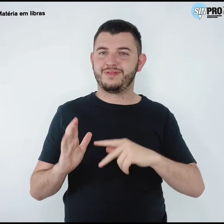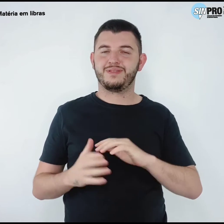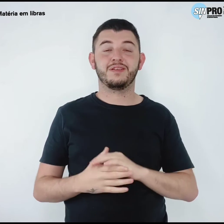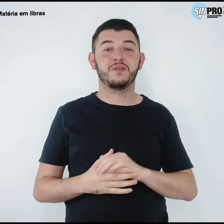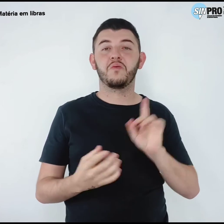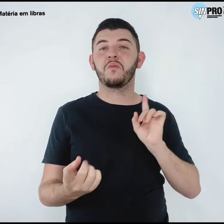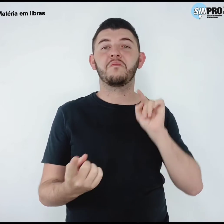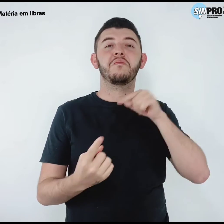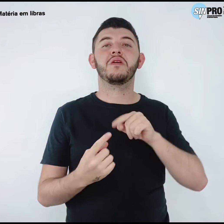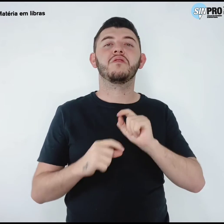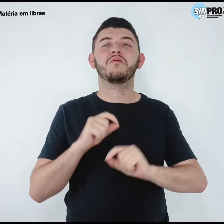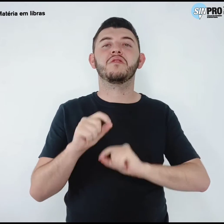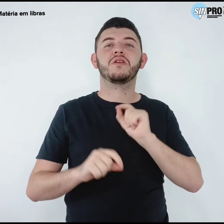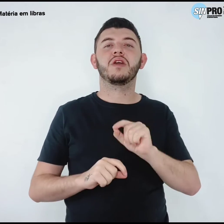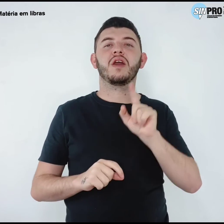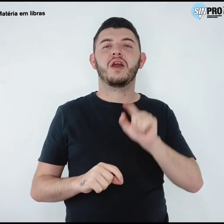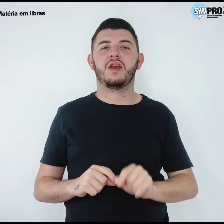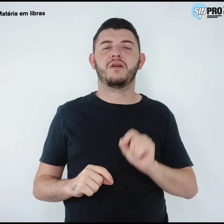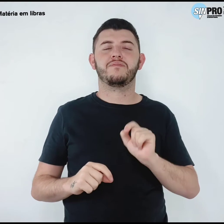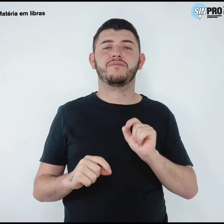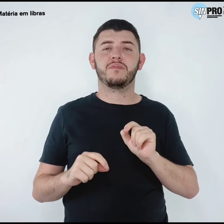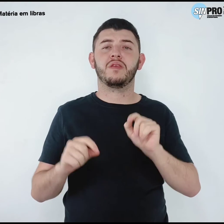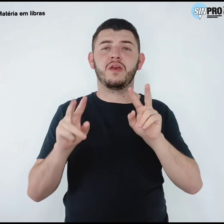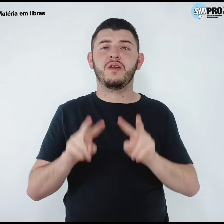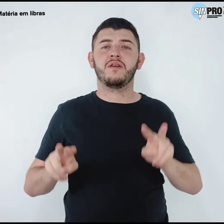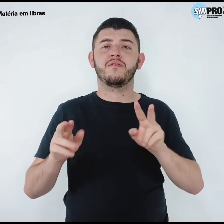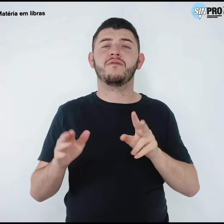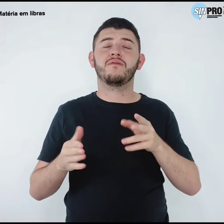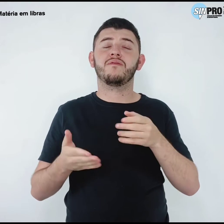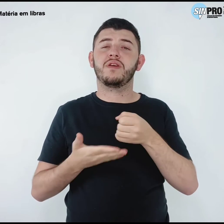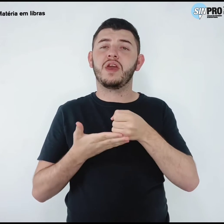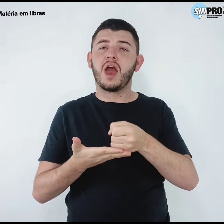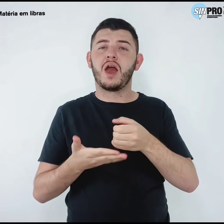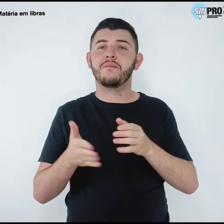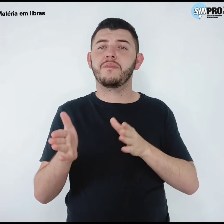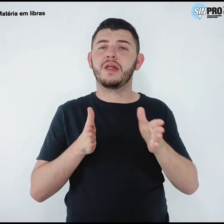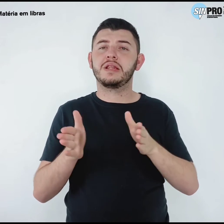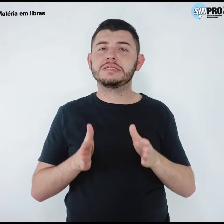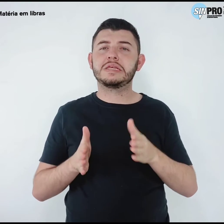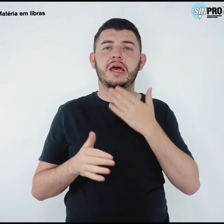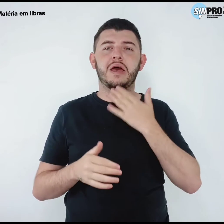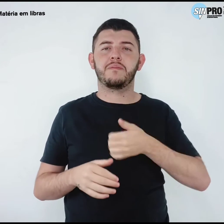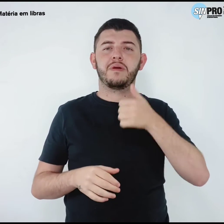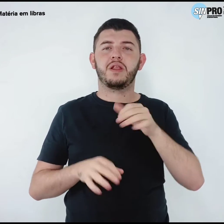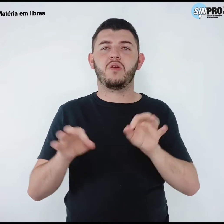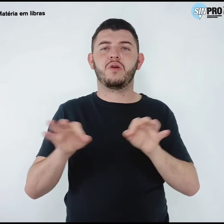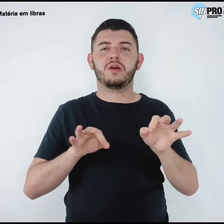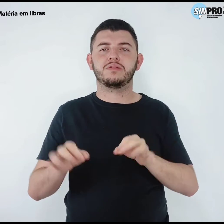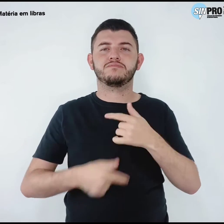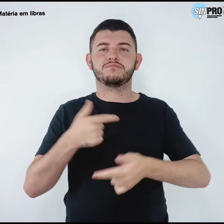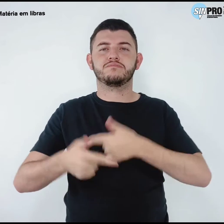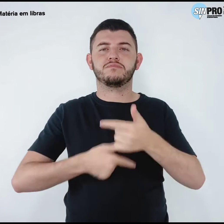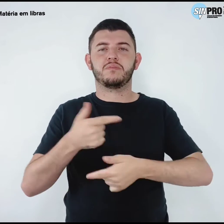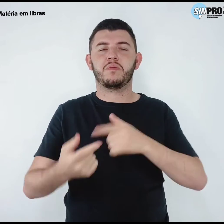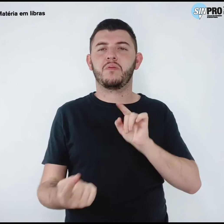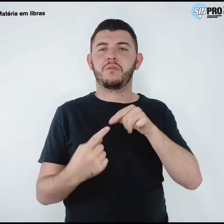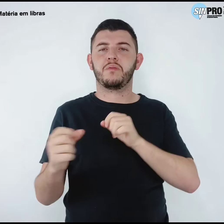Com o objetivo de viabilizar uma melhor organização por local de trabalho para